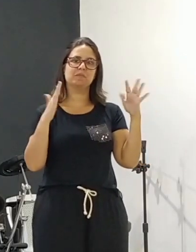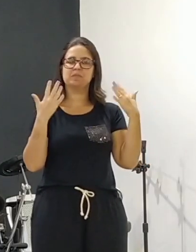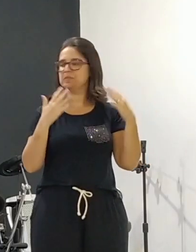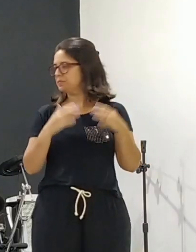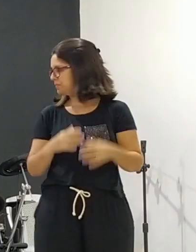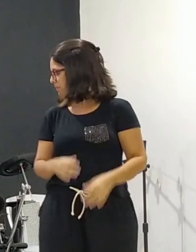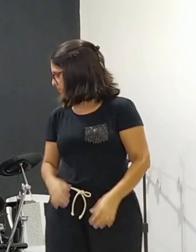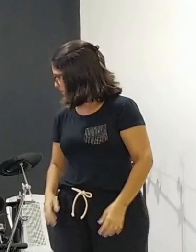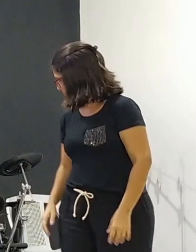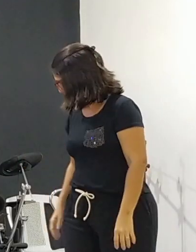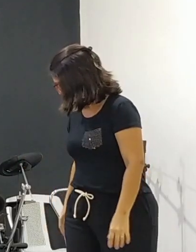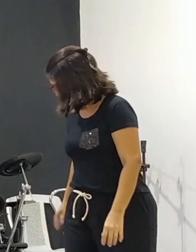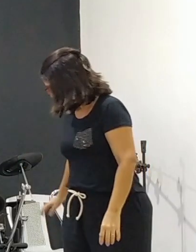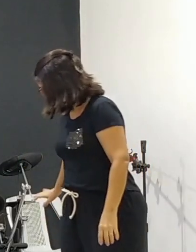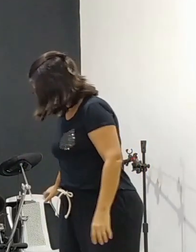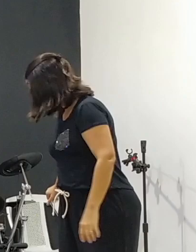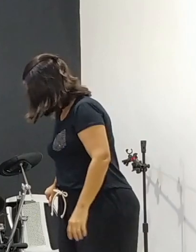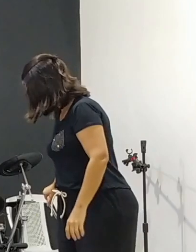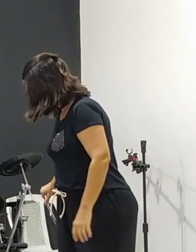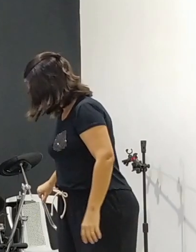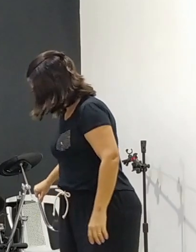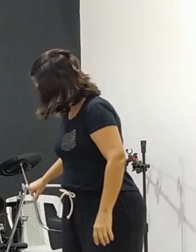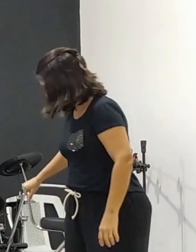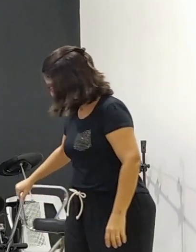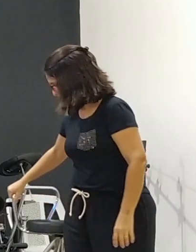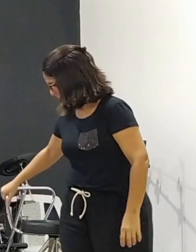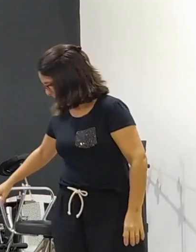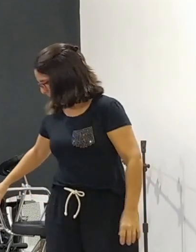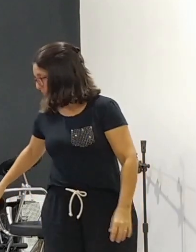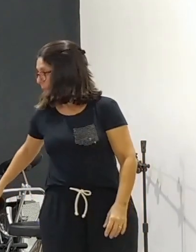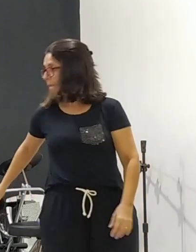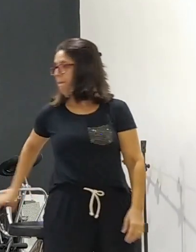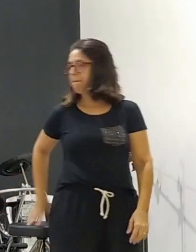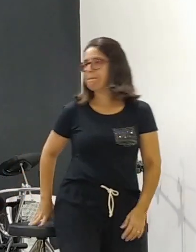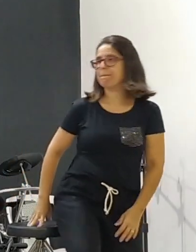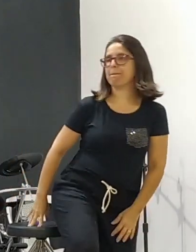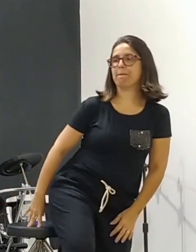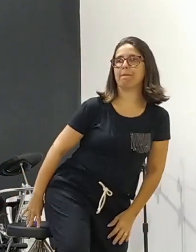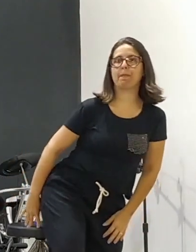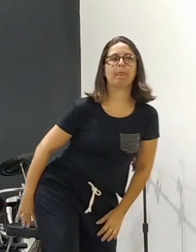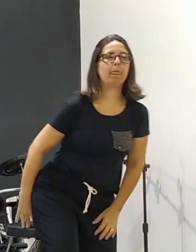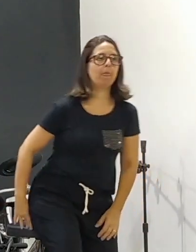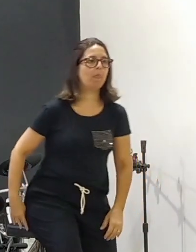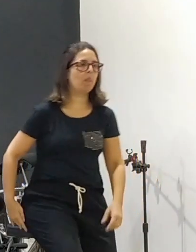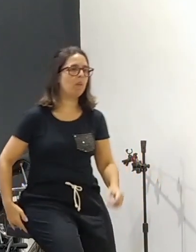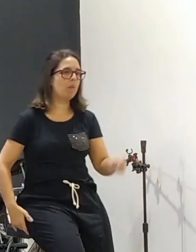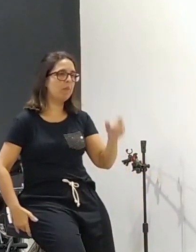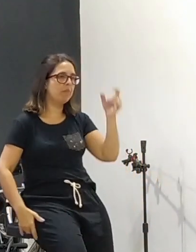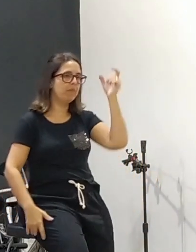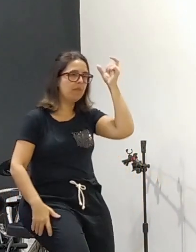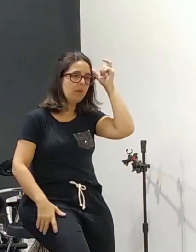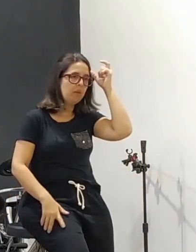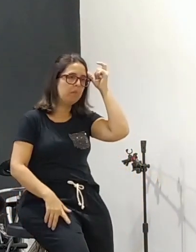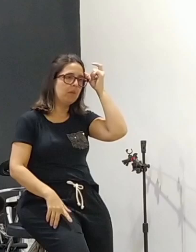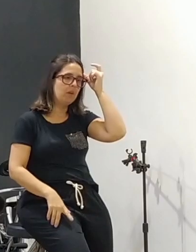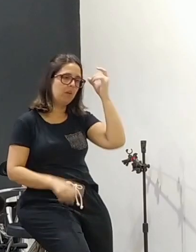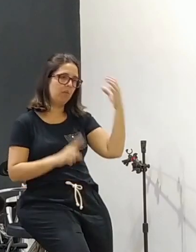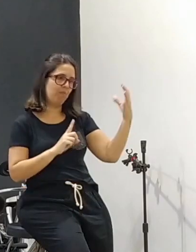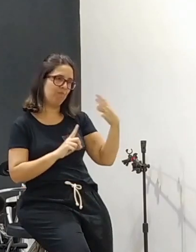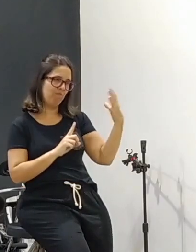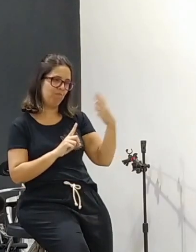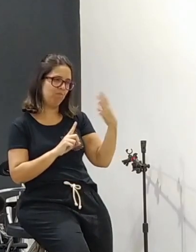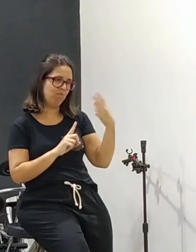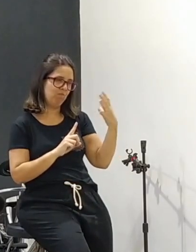O diabo pode estar soprando outras coisas no seu ouvido, dizendo que você não é nada, que a tua oração não é nada, que a tua palavra não